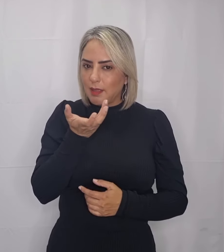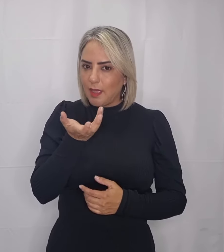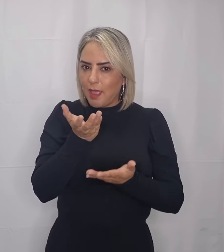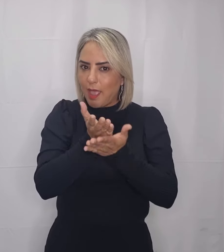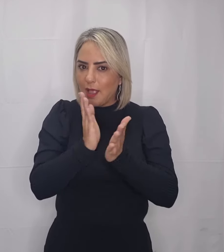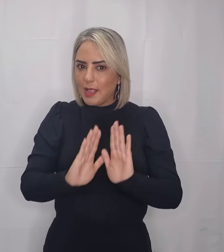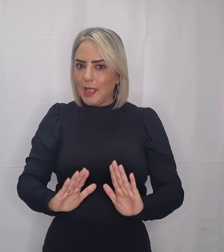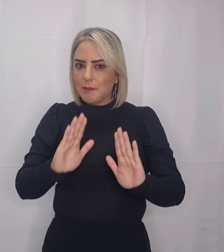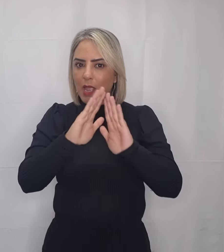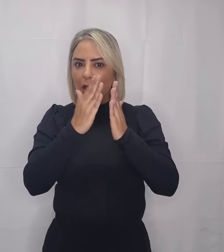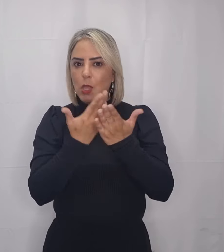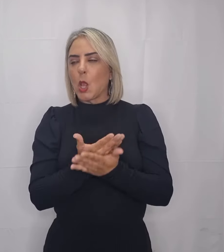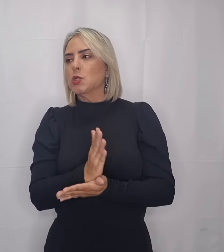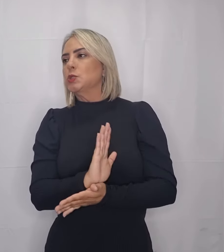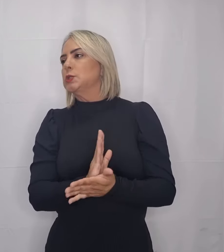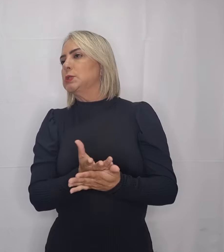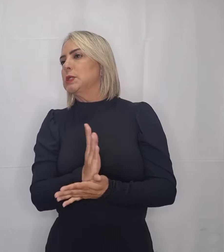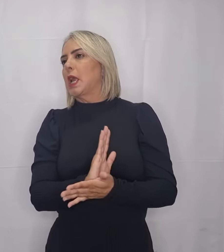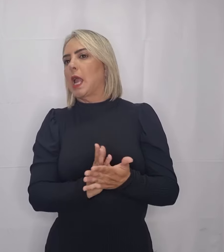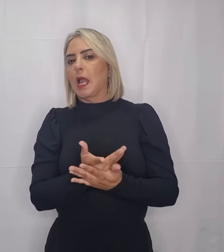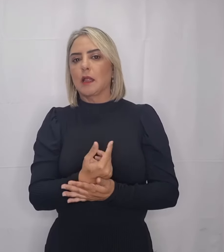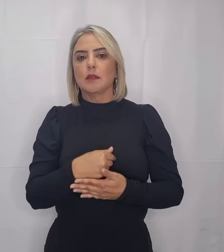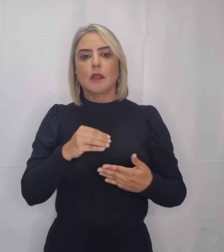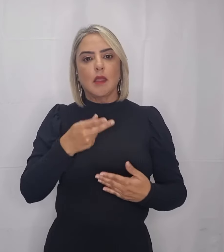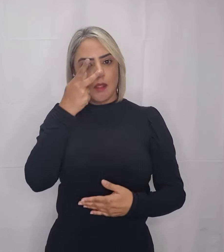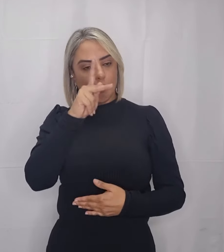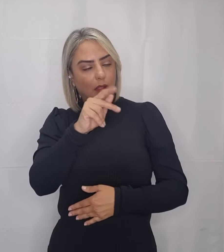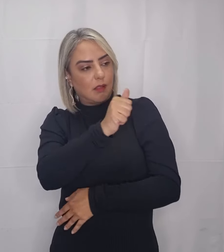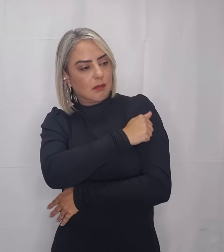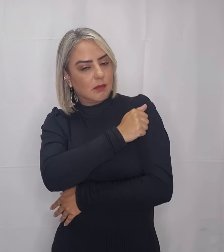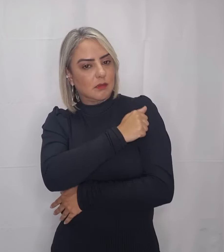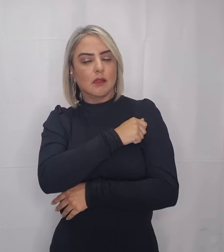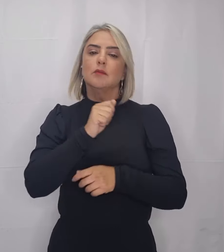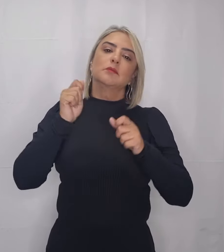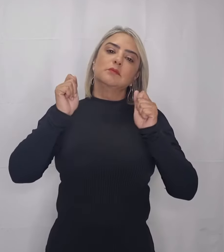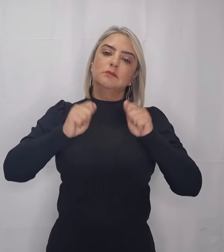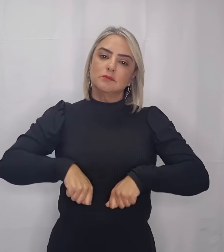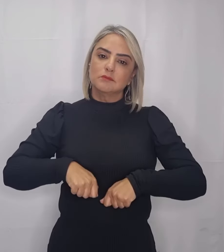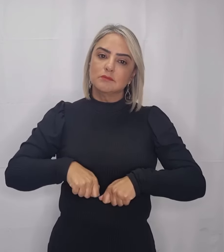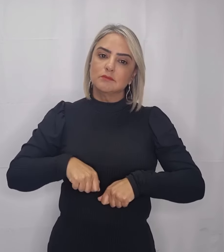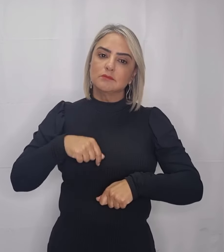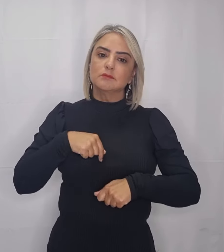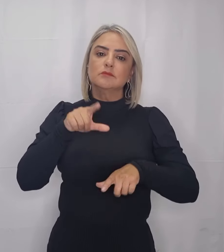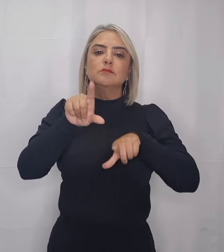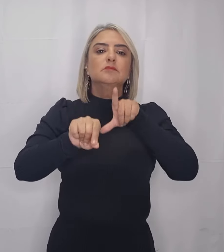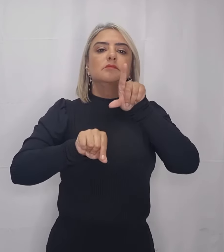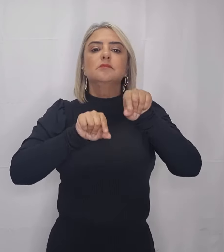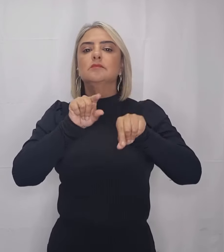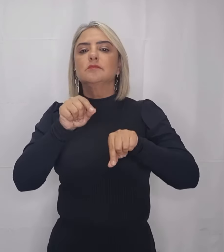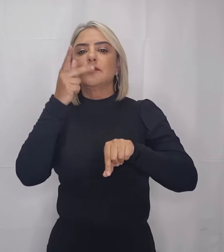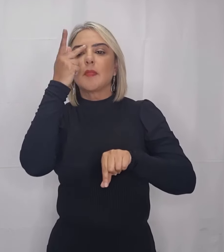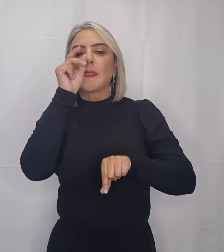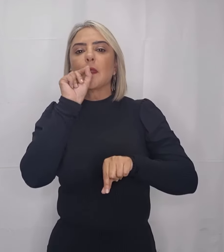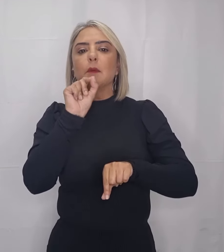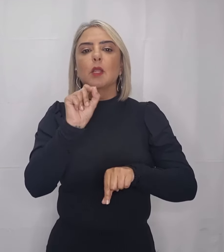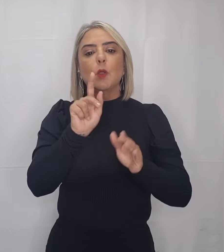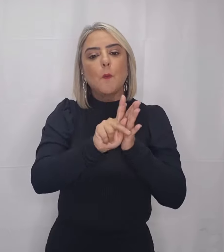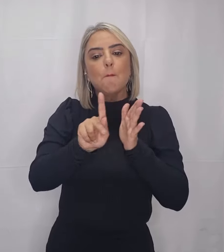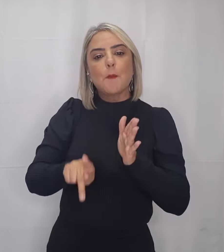chata, dar ao estudante a possibilidade de escolha para que ele opte por